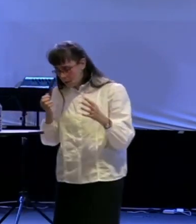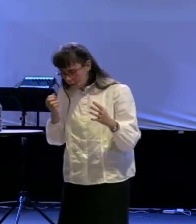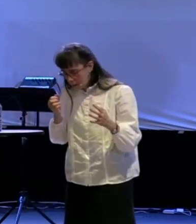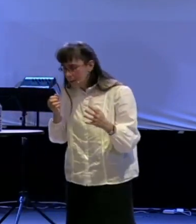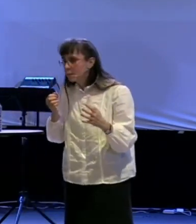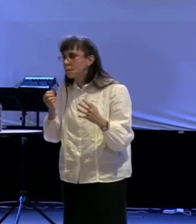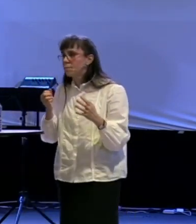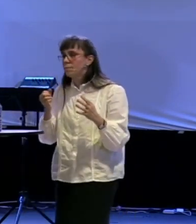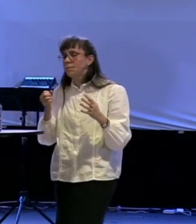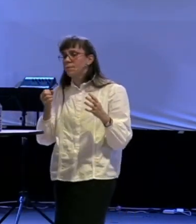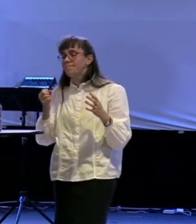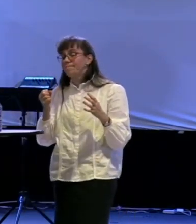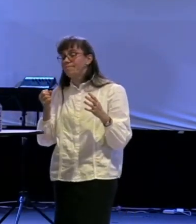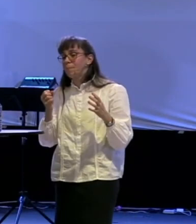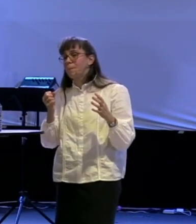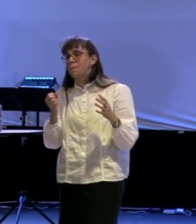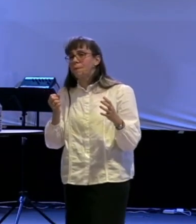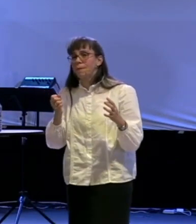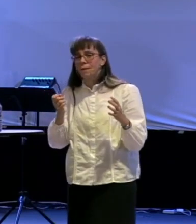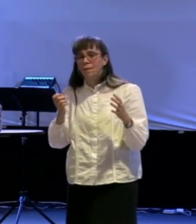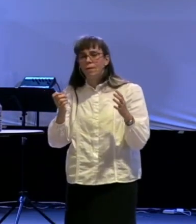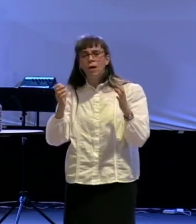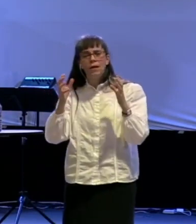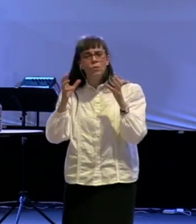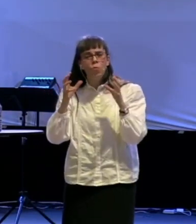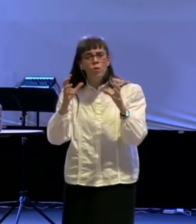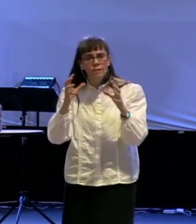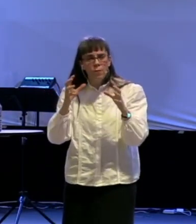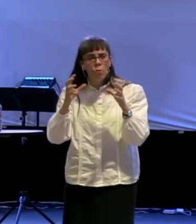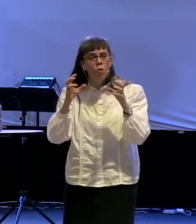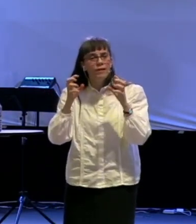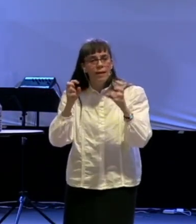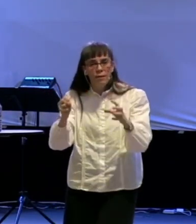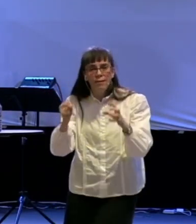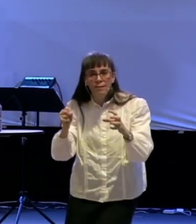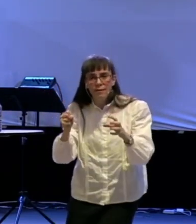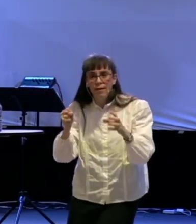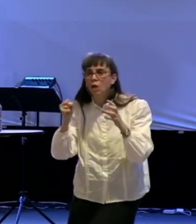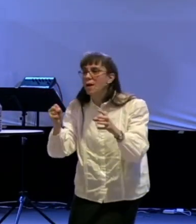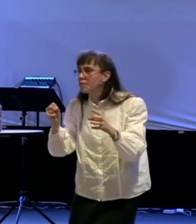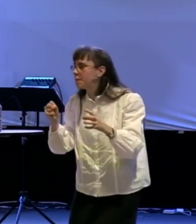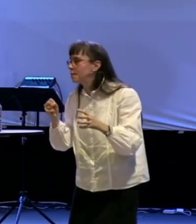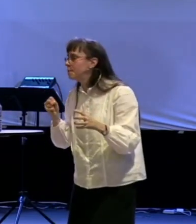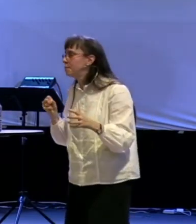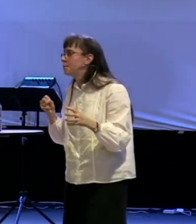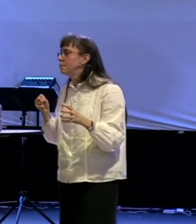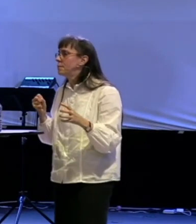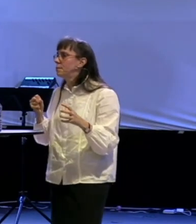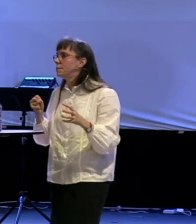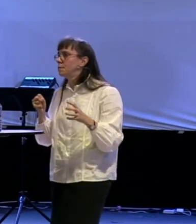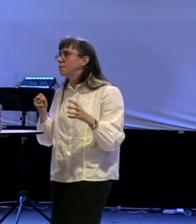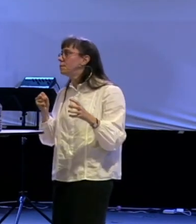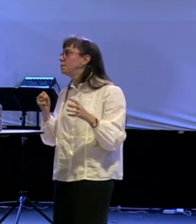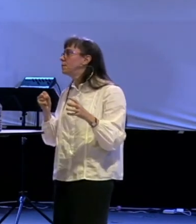Dieu a une sagesse que le monde ne peut pas comprendre. God has a wisdom the world cannot understand. Paul nous enseigne que Dieu a